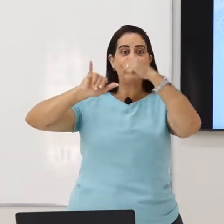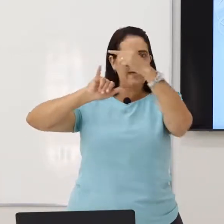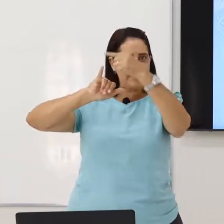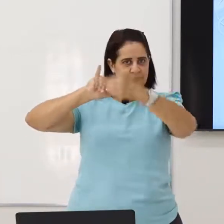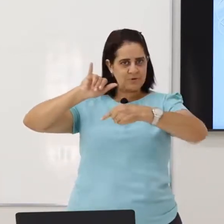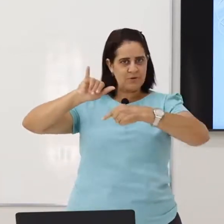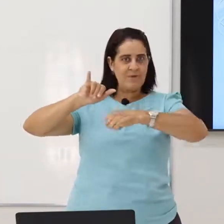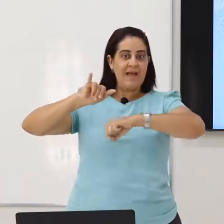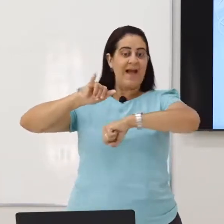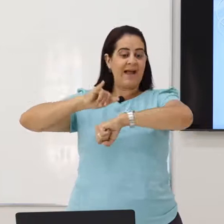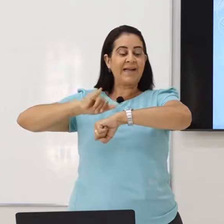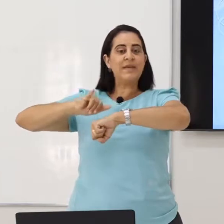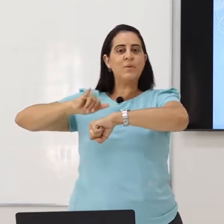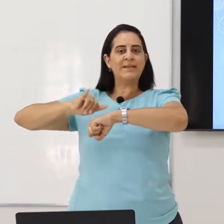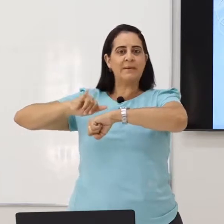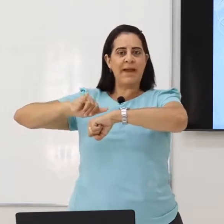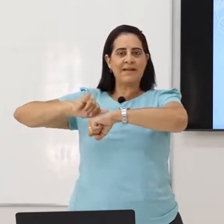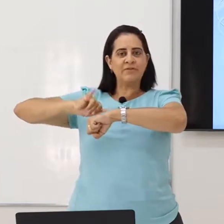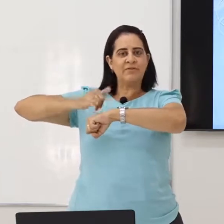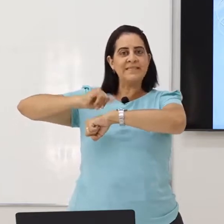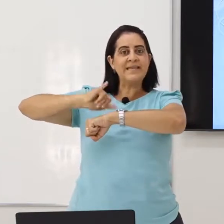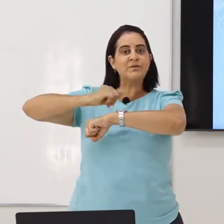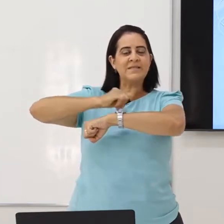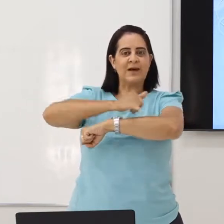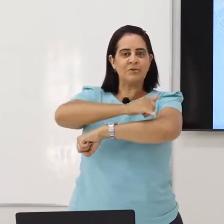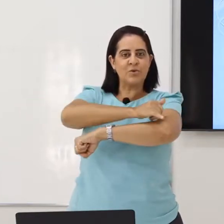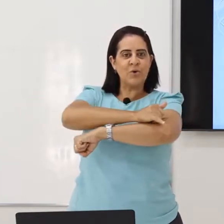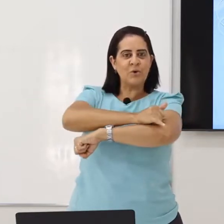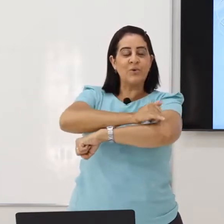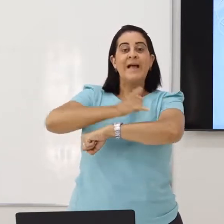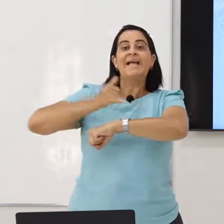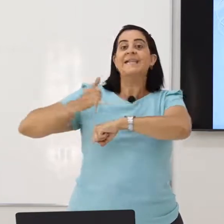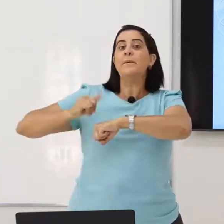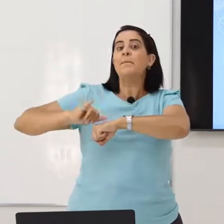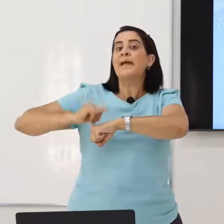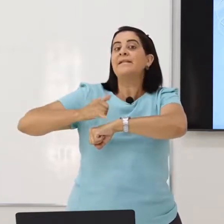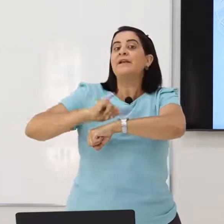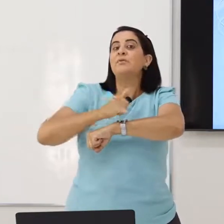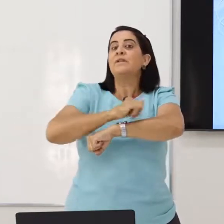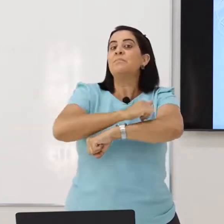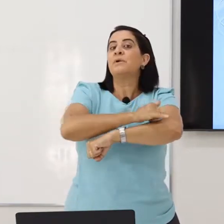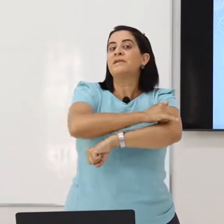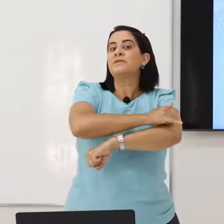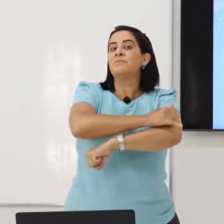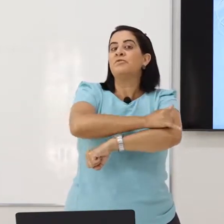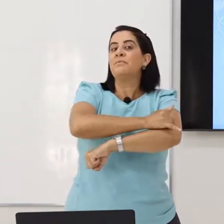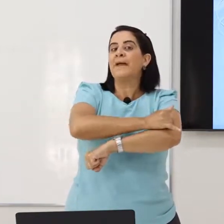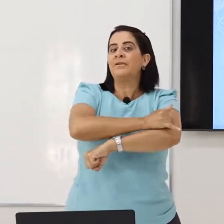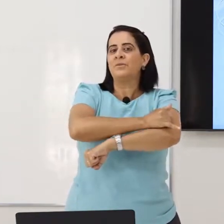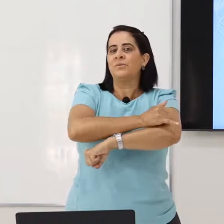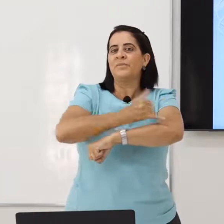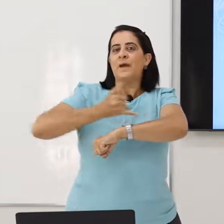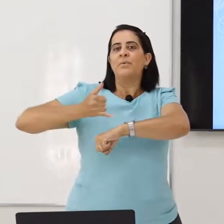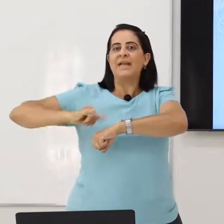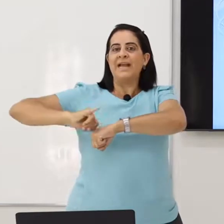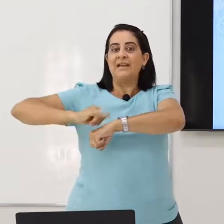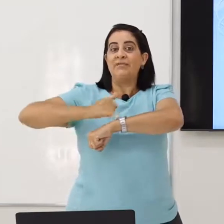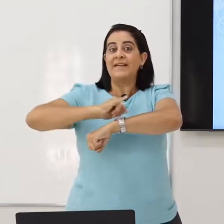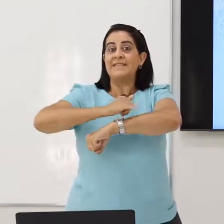Y, aqui no antebraço, fazendo o sinal de gordo, também tem muita importância o movimento, porque ele faz